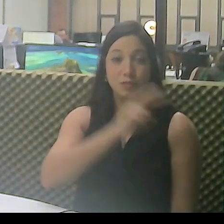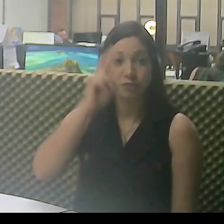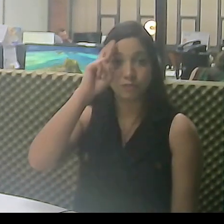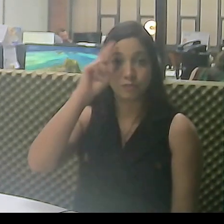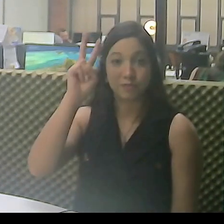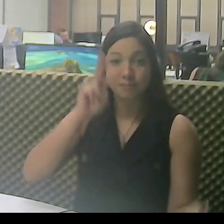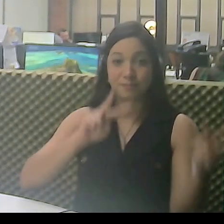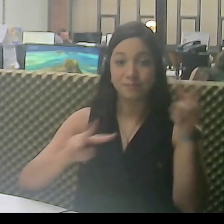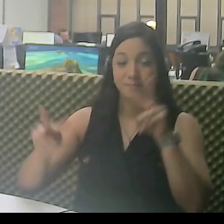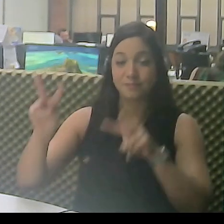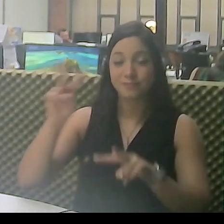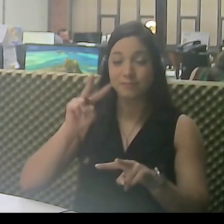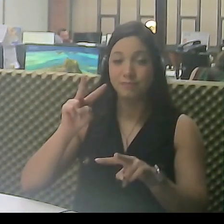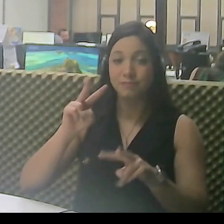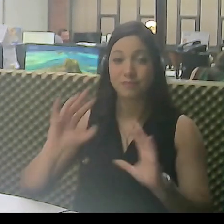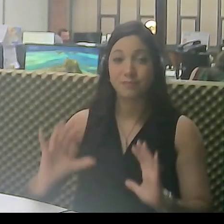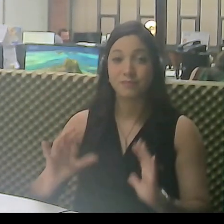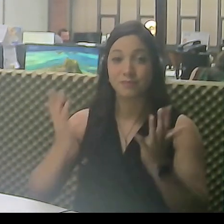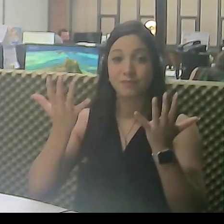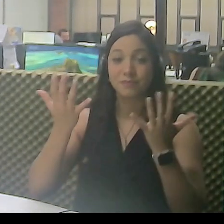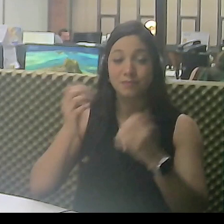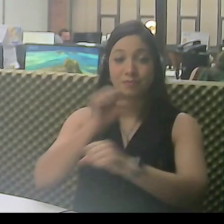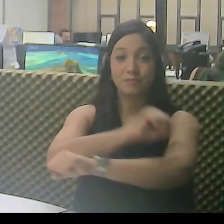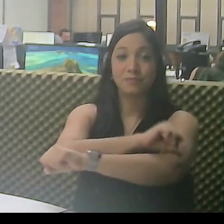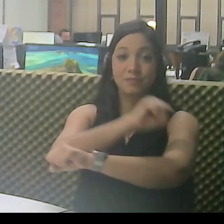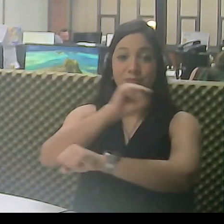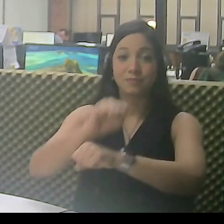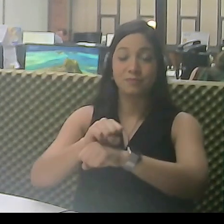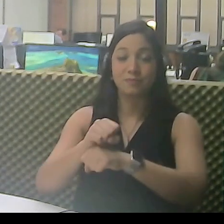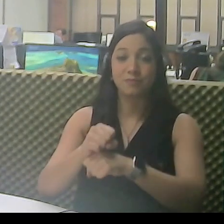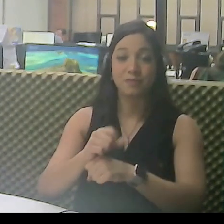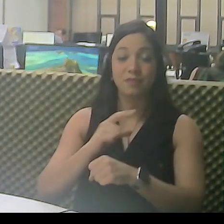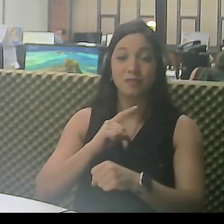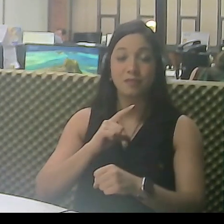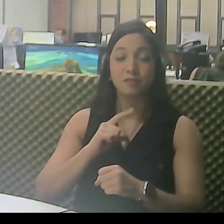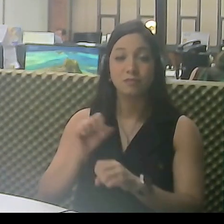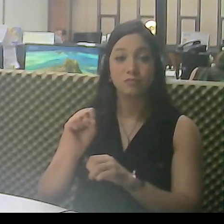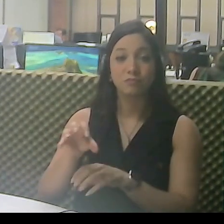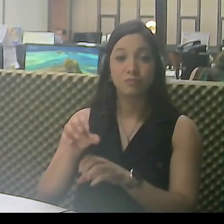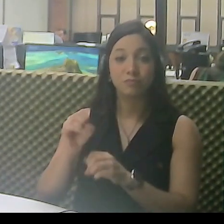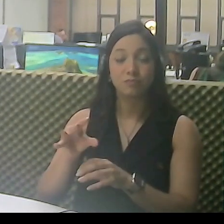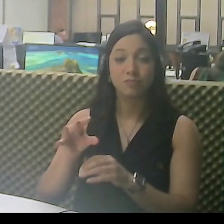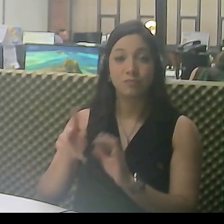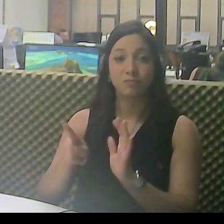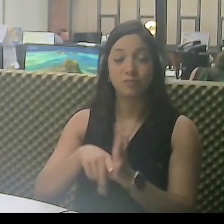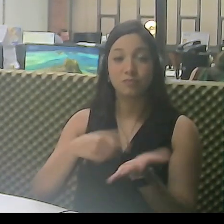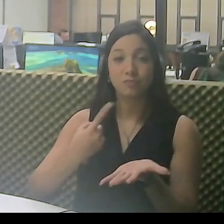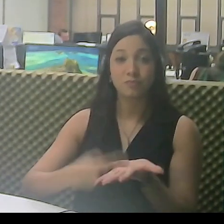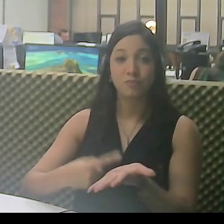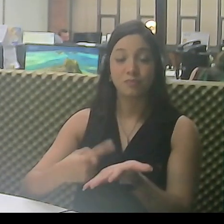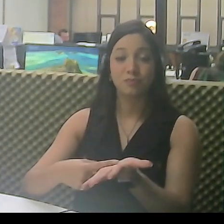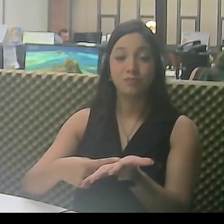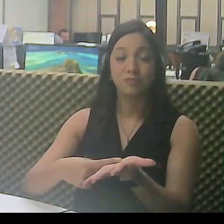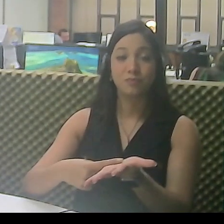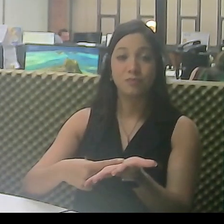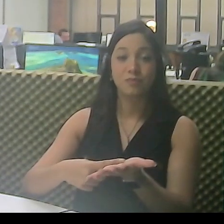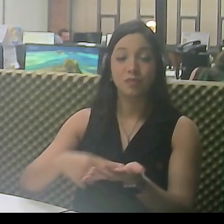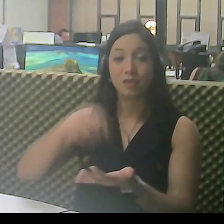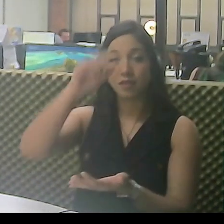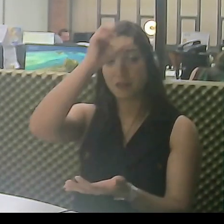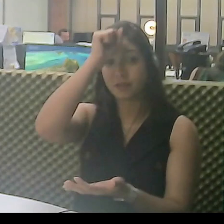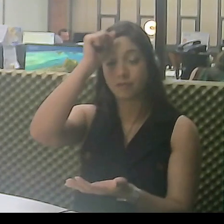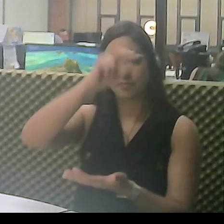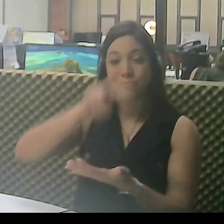analistas. O evento realizado no SESI Gravataz atualizou os participantes sobre o Pacto pela Educação, enfatizando